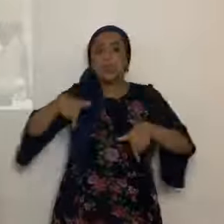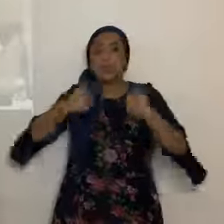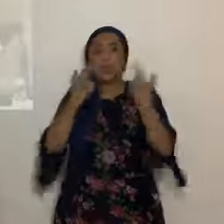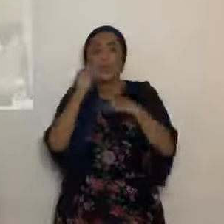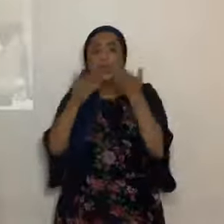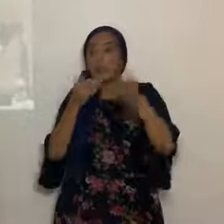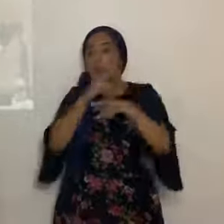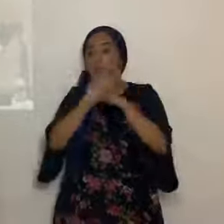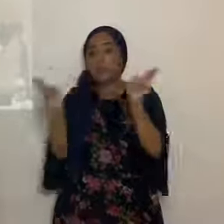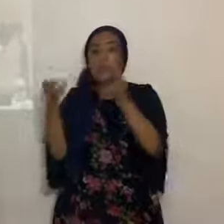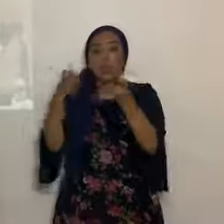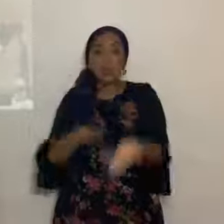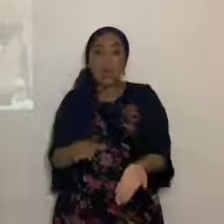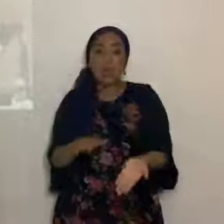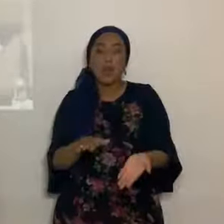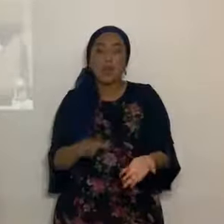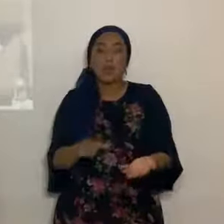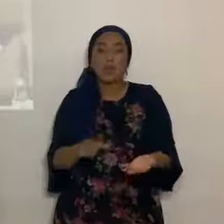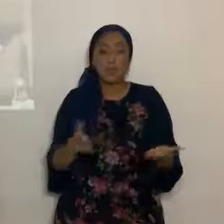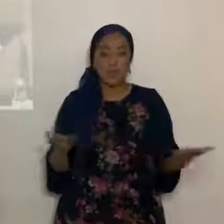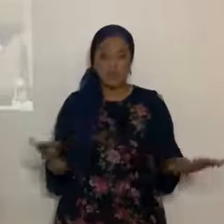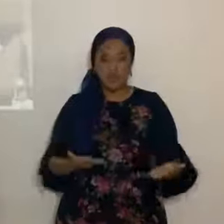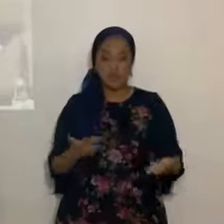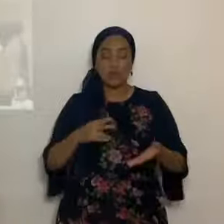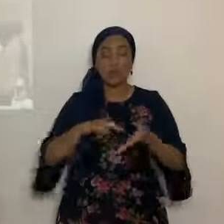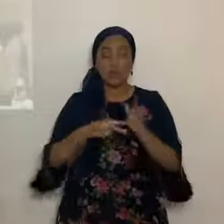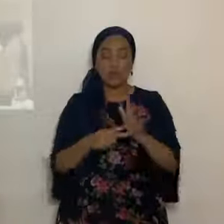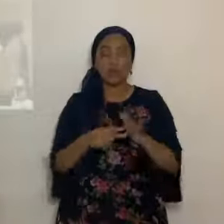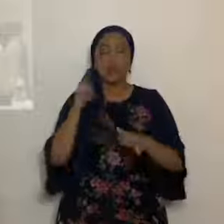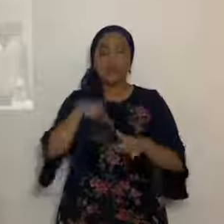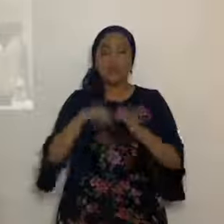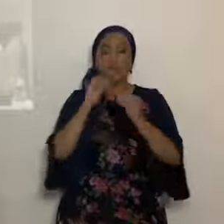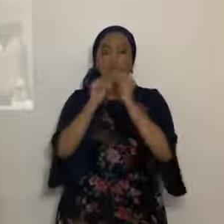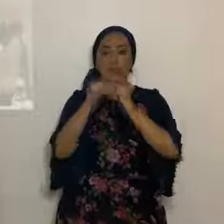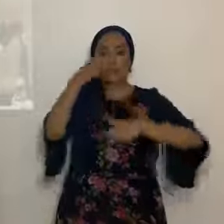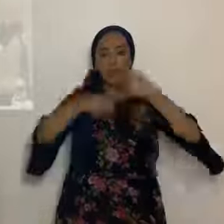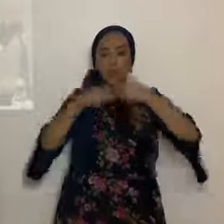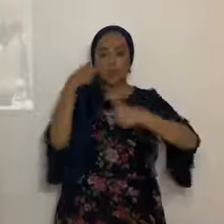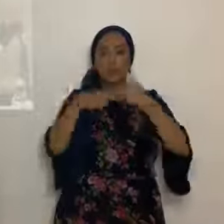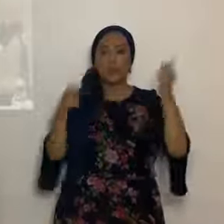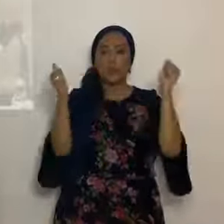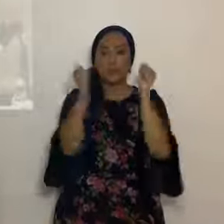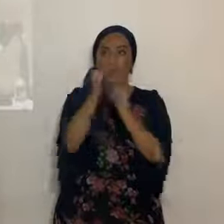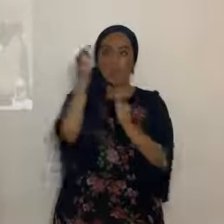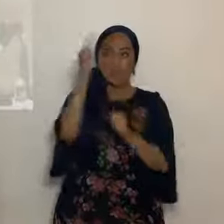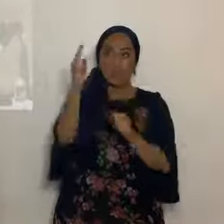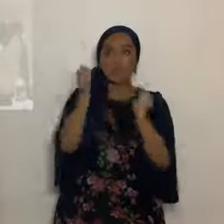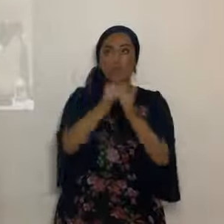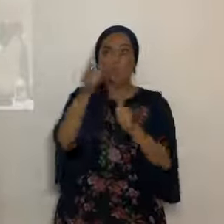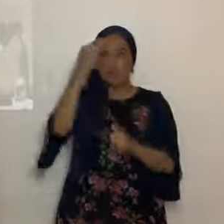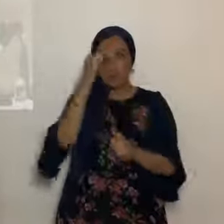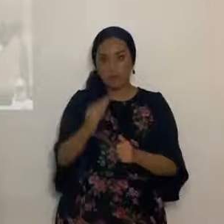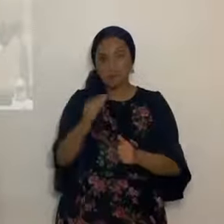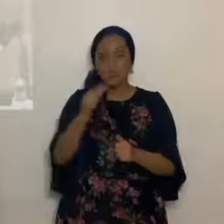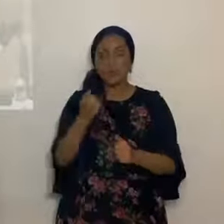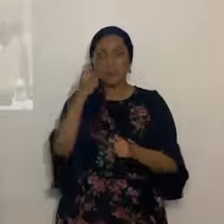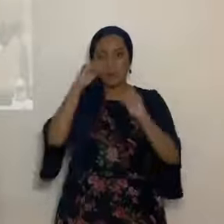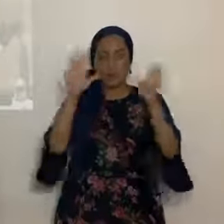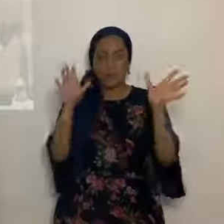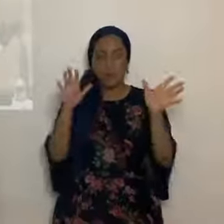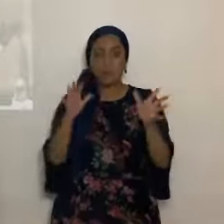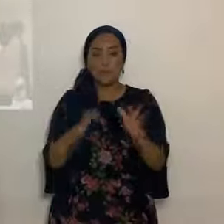hayan muerto. Aquí la situación es arreglar el problema con Yahweh, con Dios, para que se entienda por amor a los nuevecitos,